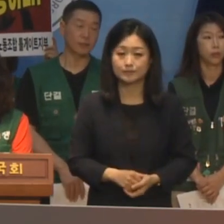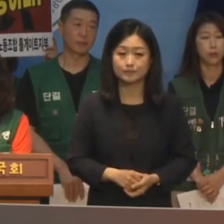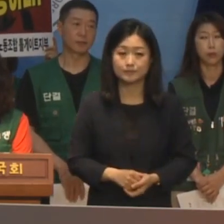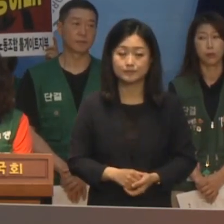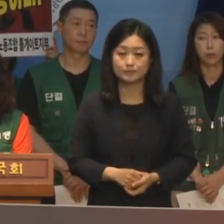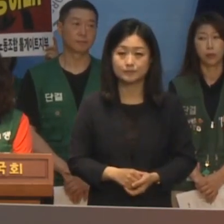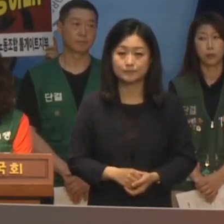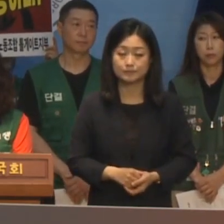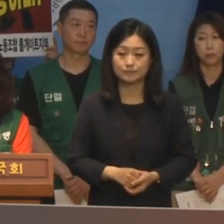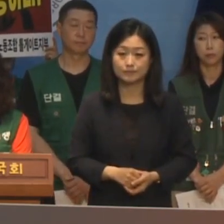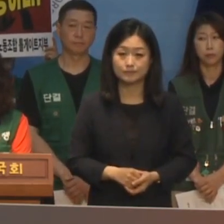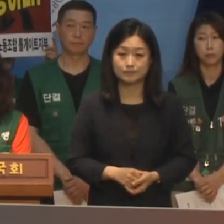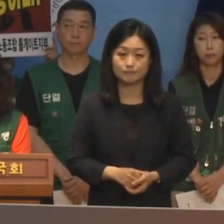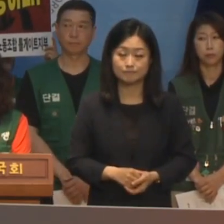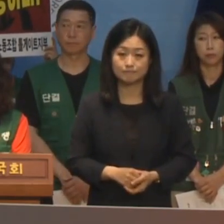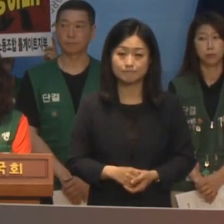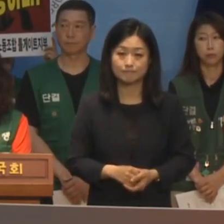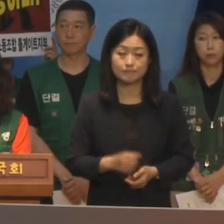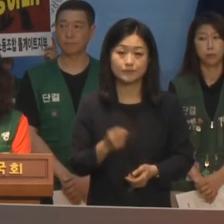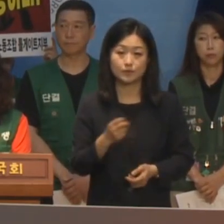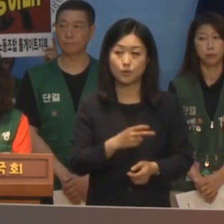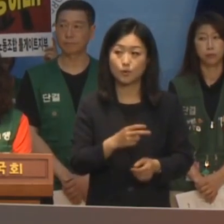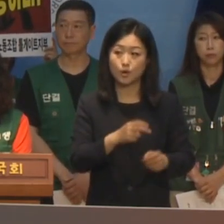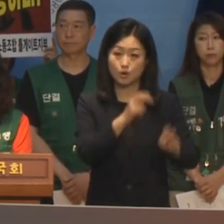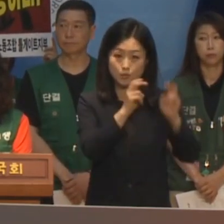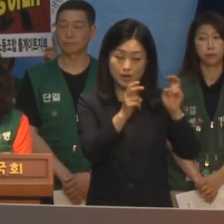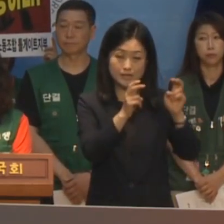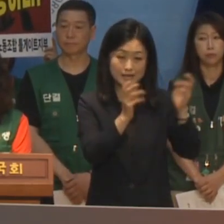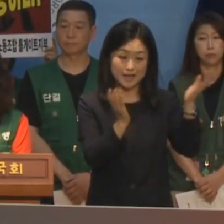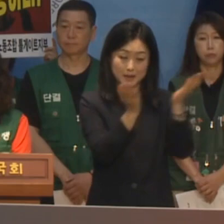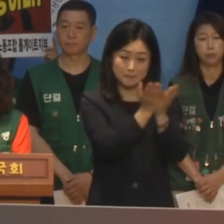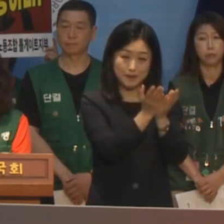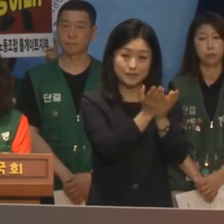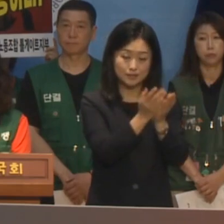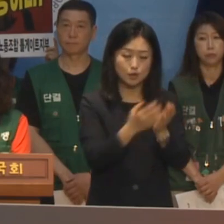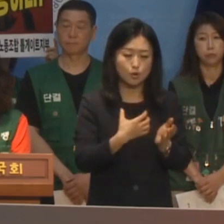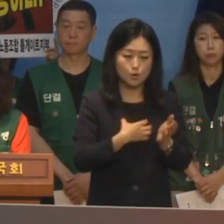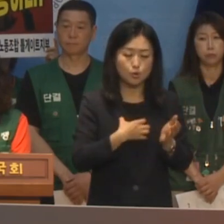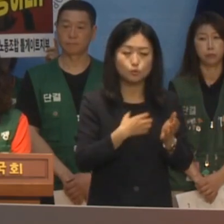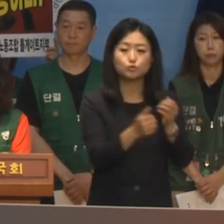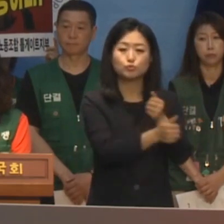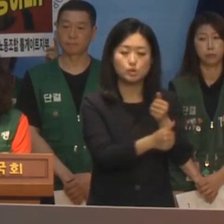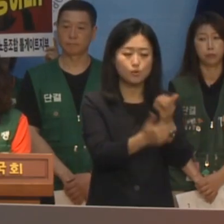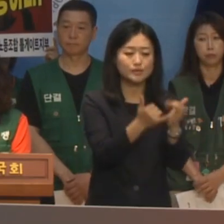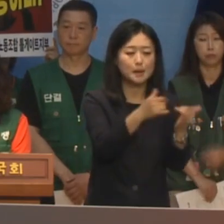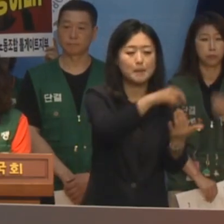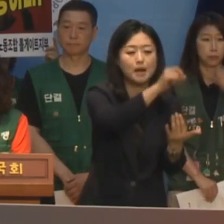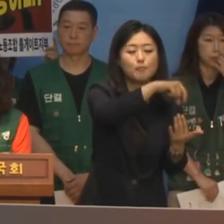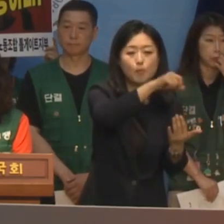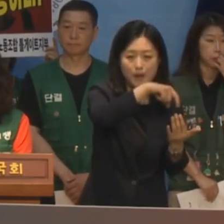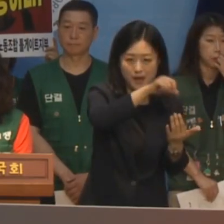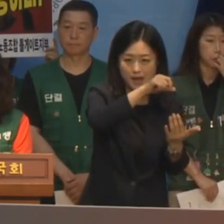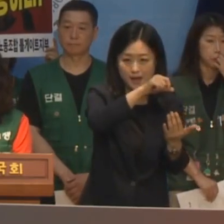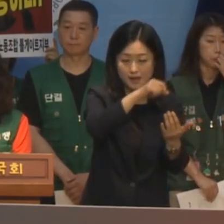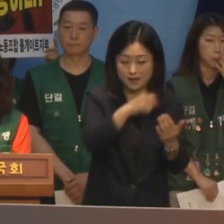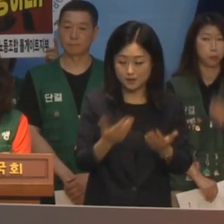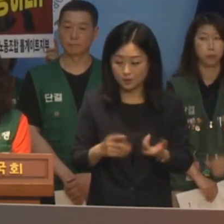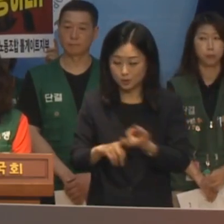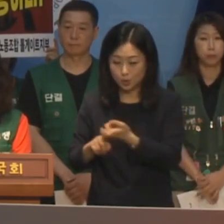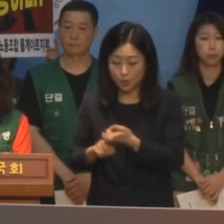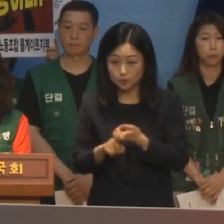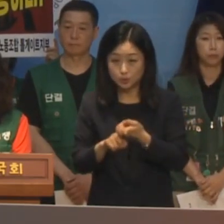회사의 입맛에 맞는 고충 의원들을 뽑아놓고 회사는 뒷짐을 지고 노조라는 이유로